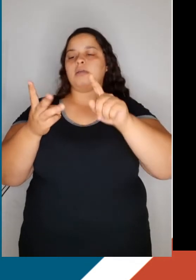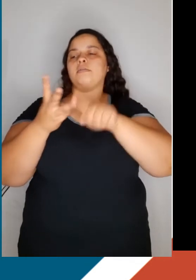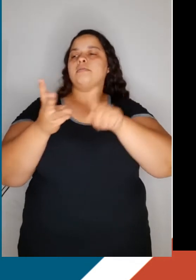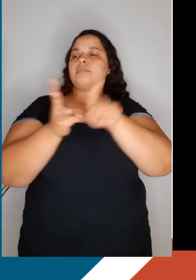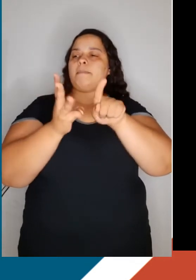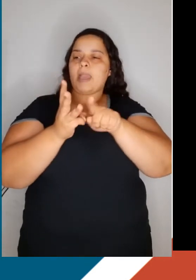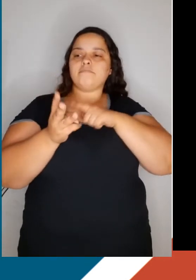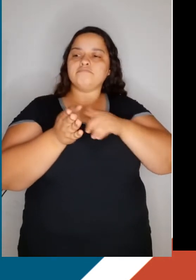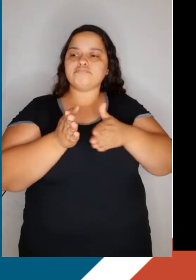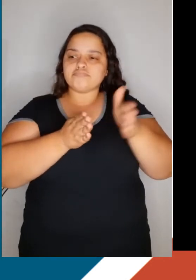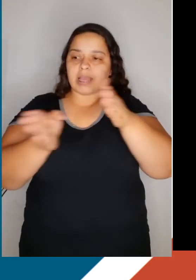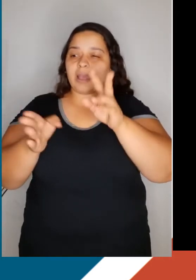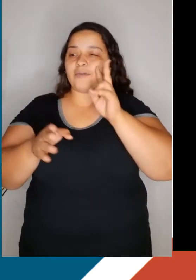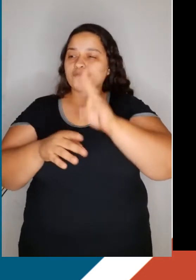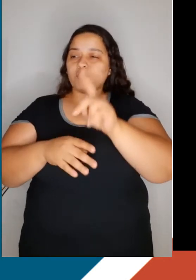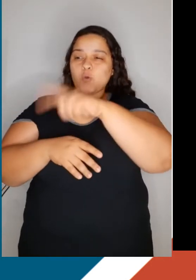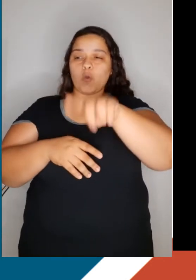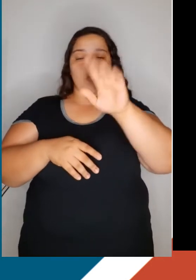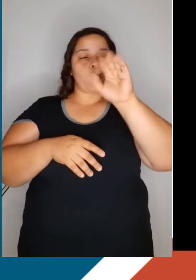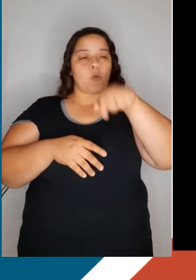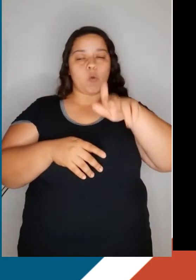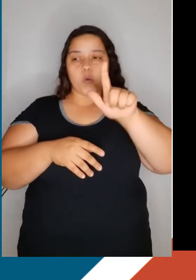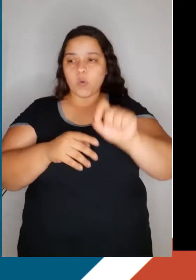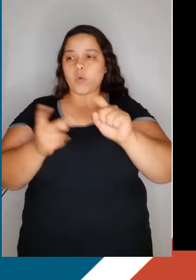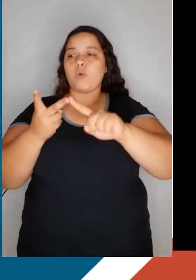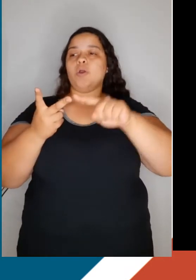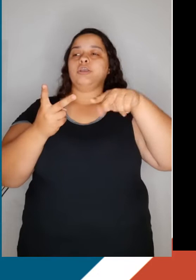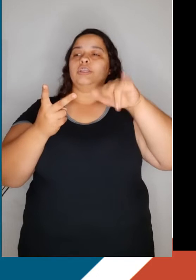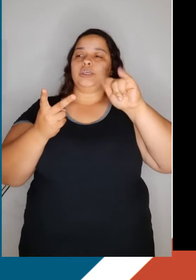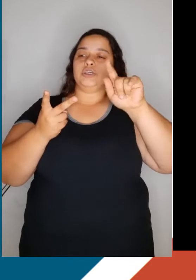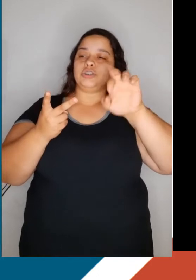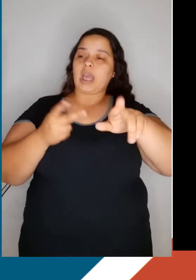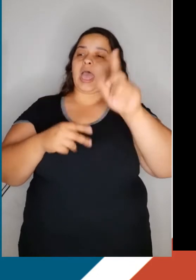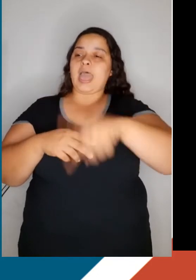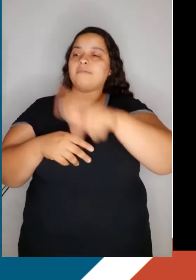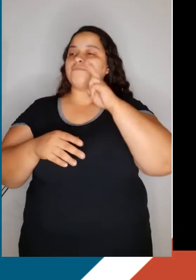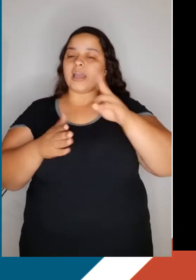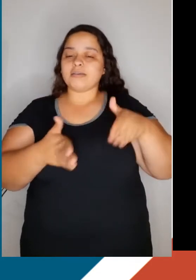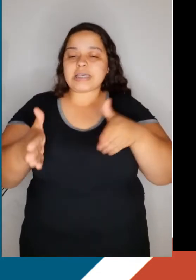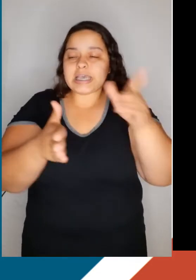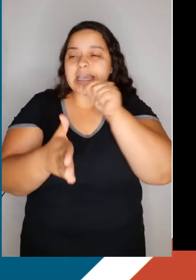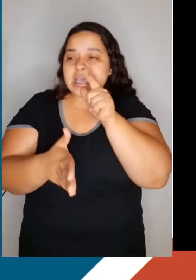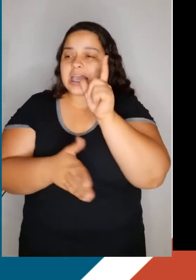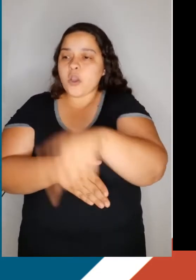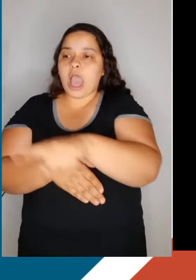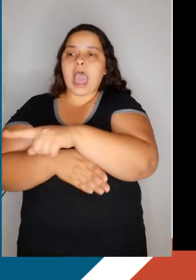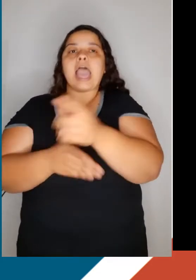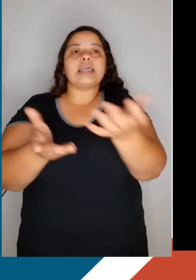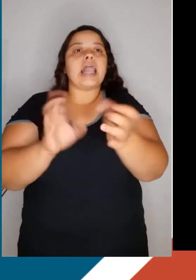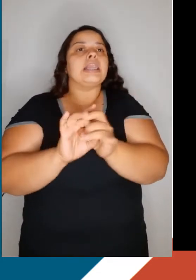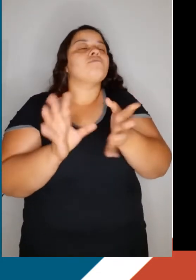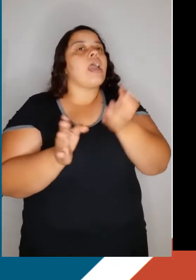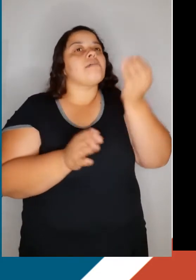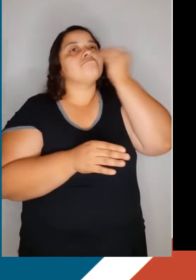rio Congo e Níger são rios importantes que dão acesso a regiões do interior da África. Então era importante para as nações europeias